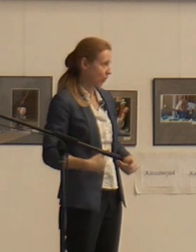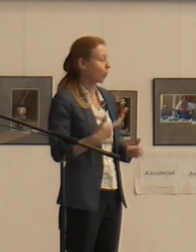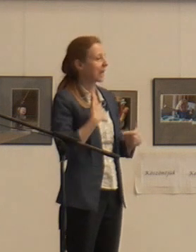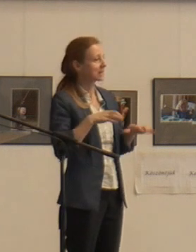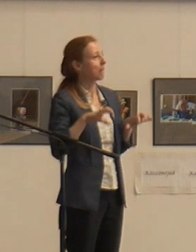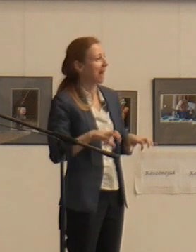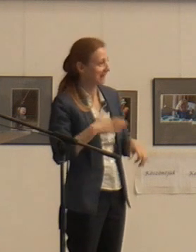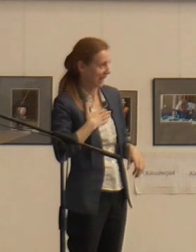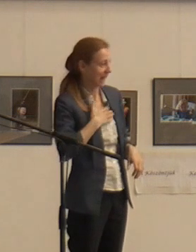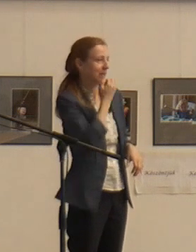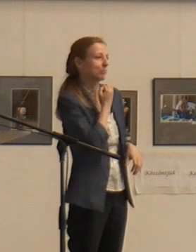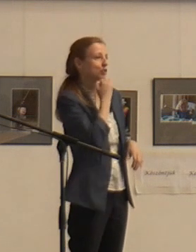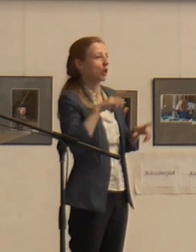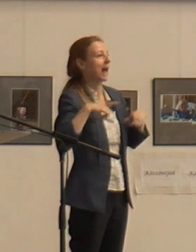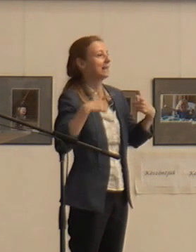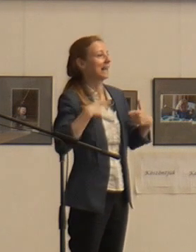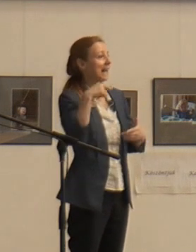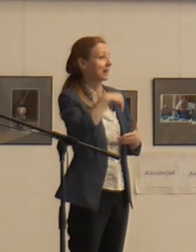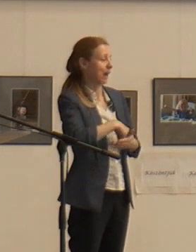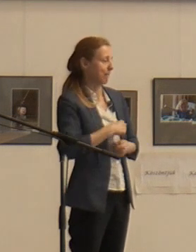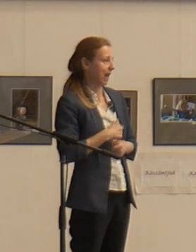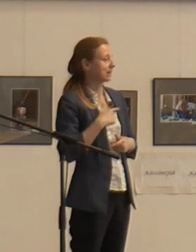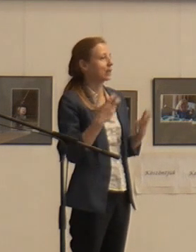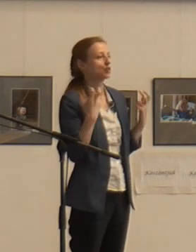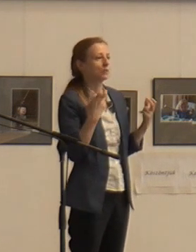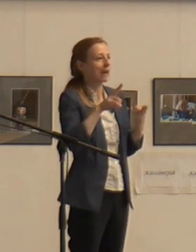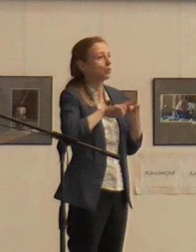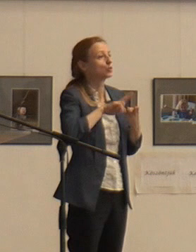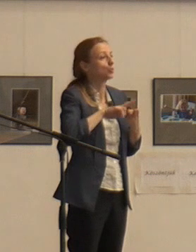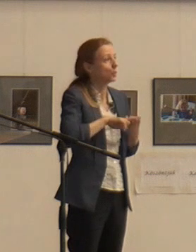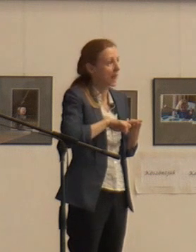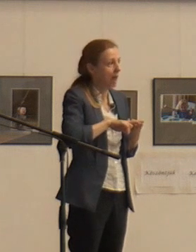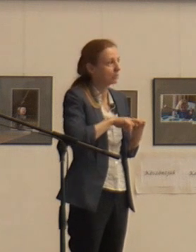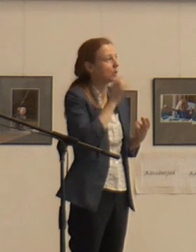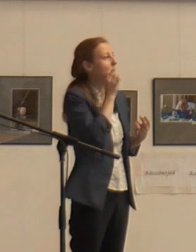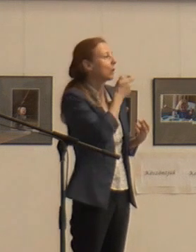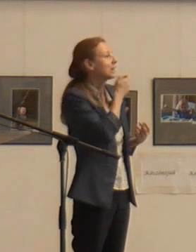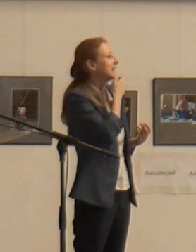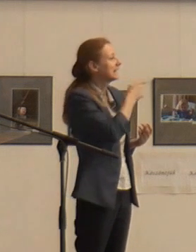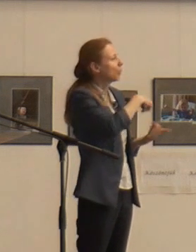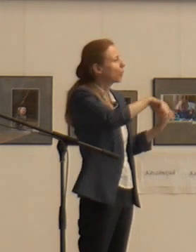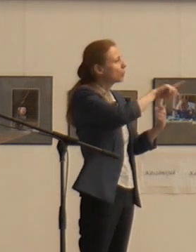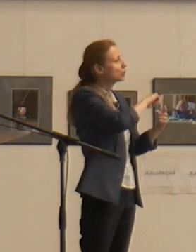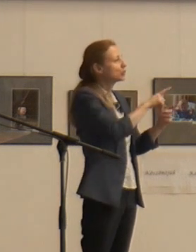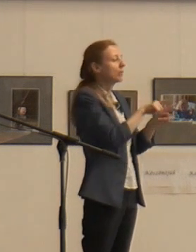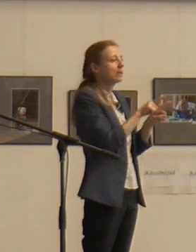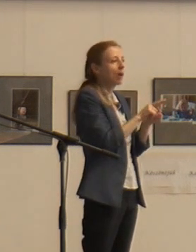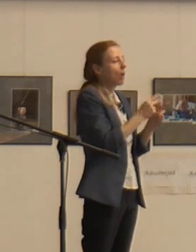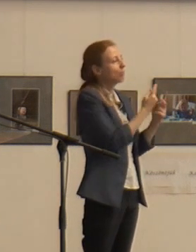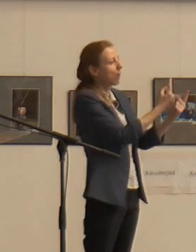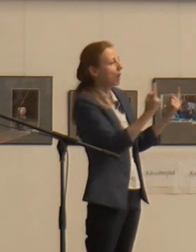megtanultam a saját életemben. De az is egy csodálatos ünnep, amikor az időskorúak felkarolják a